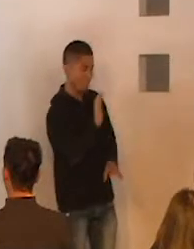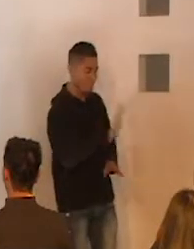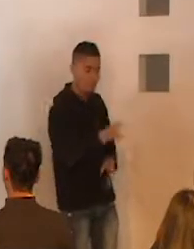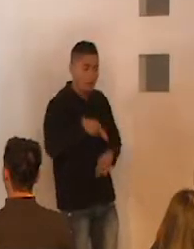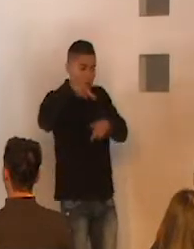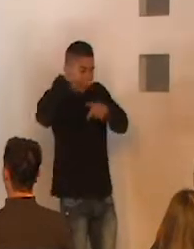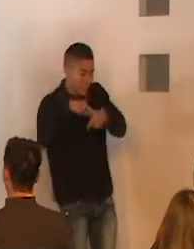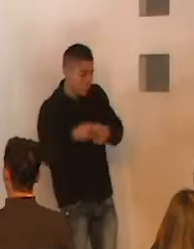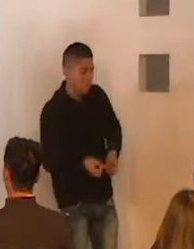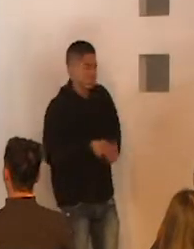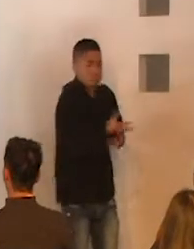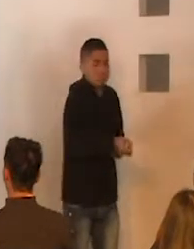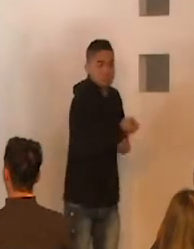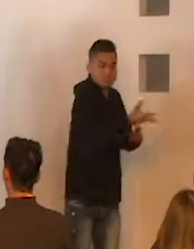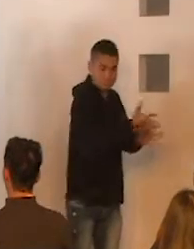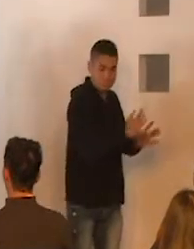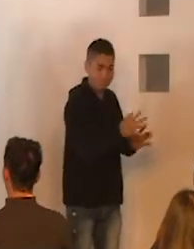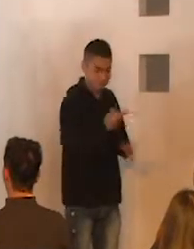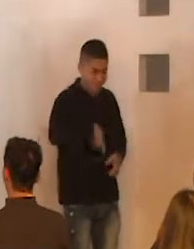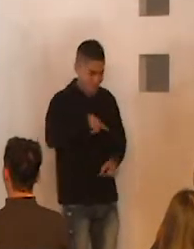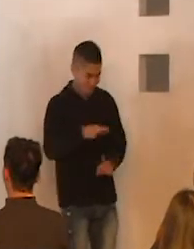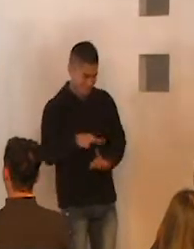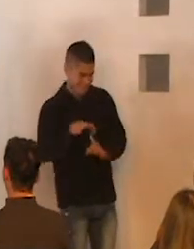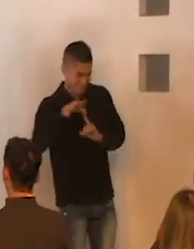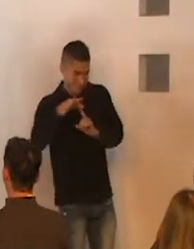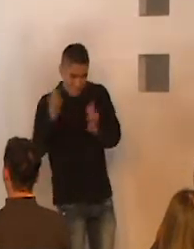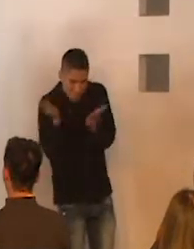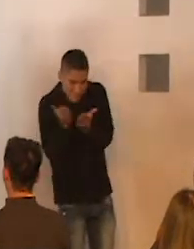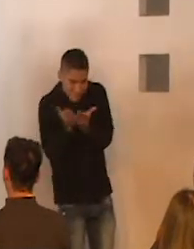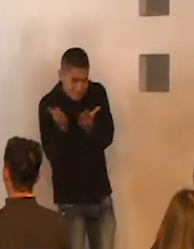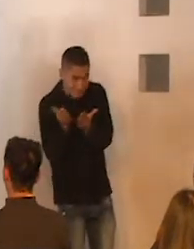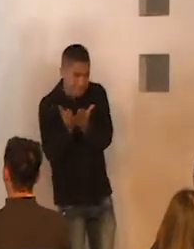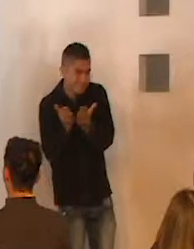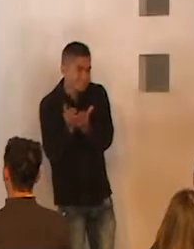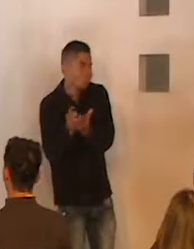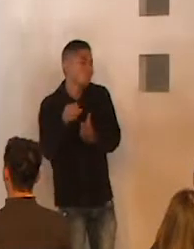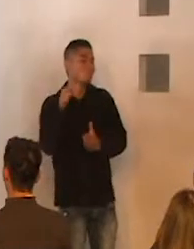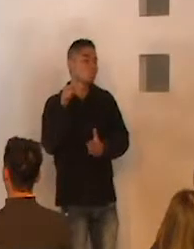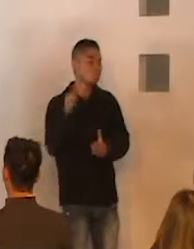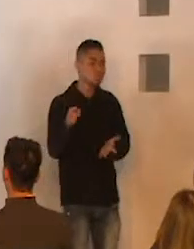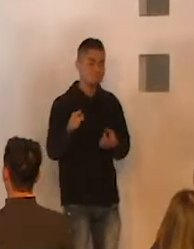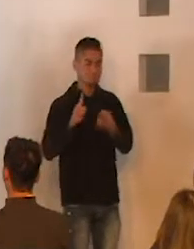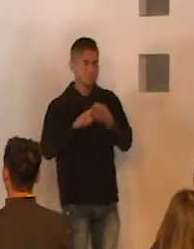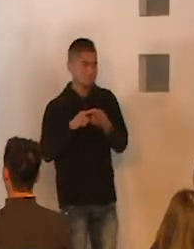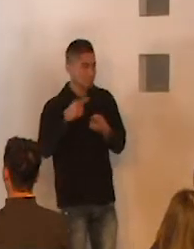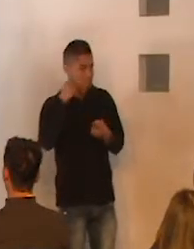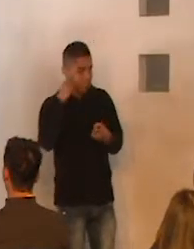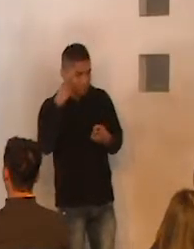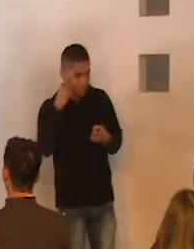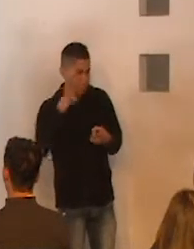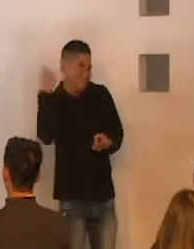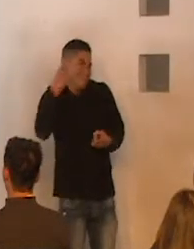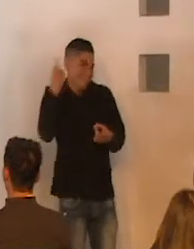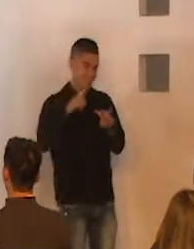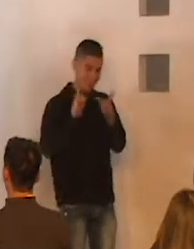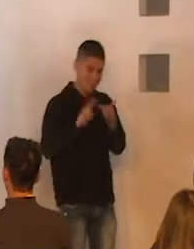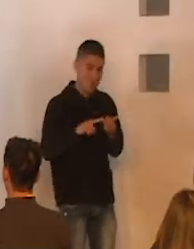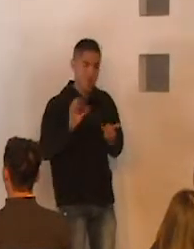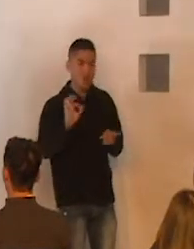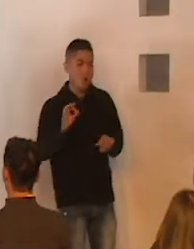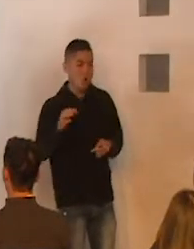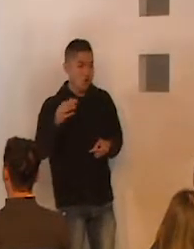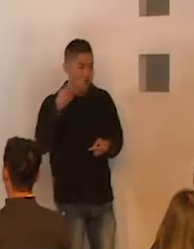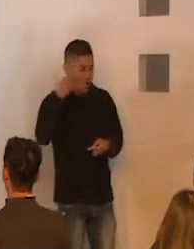de la especialización o lo que podemos llegar a estudiar, pues a grosso modo que es síndrome de Down, a grosso modo que es una